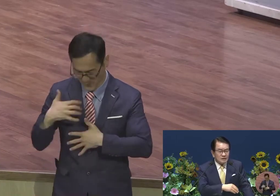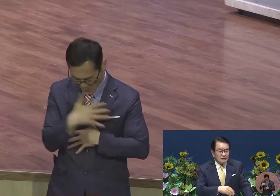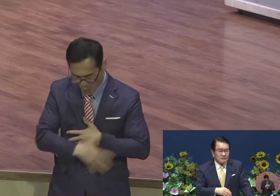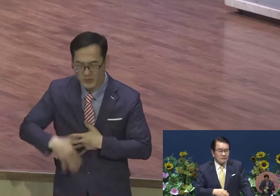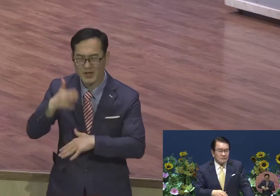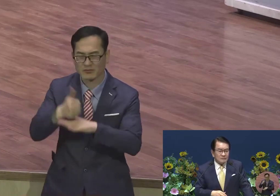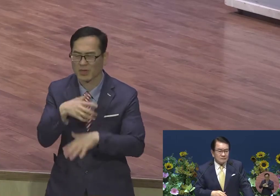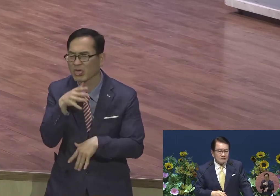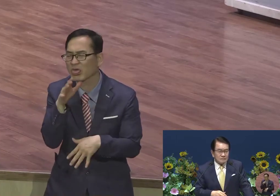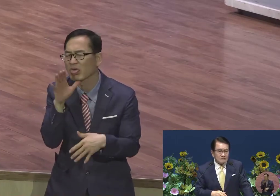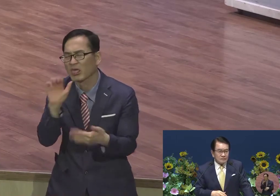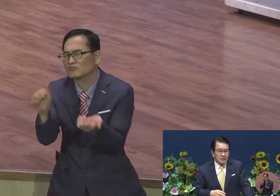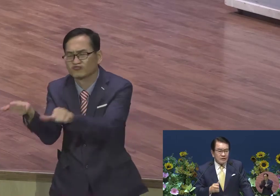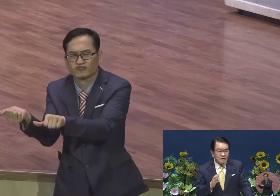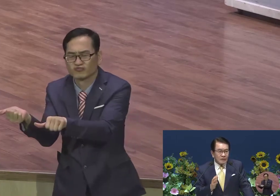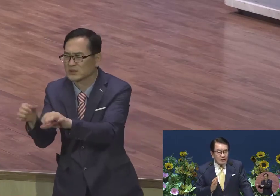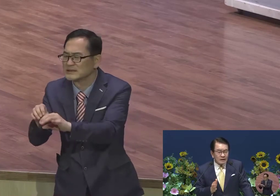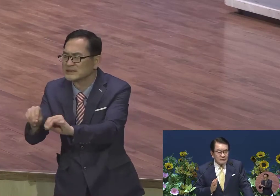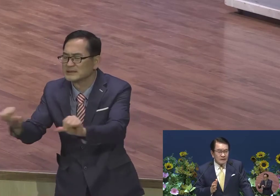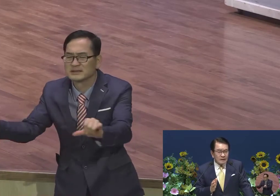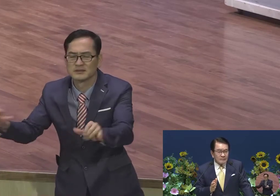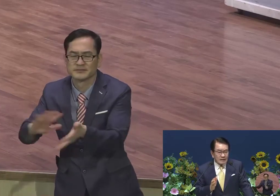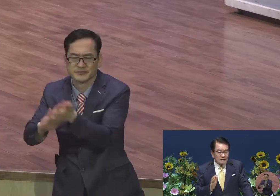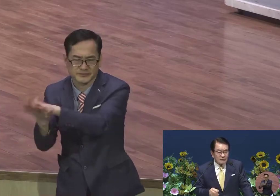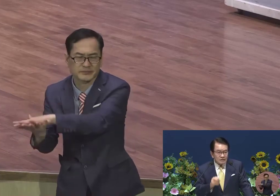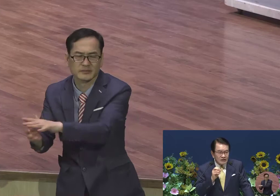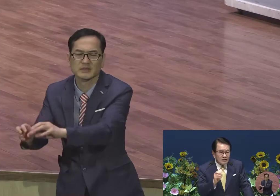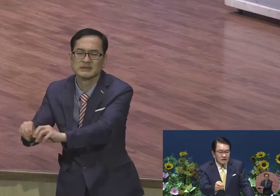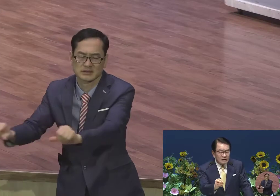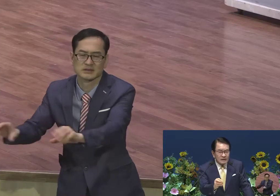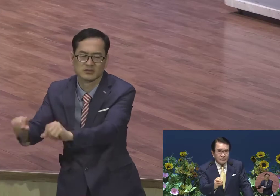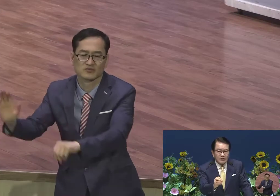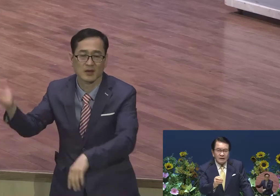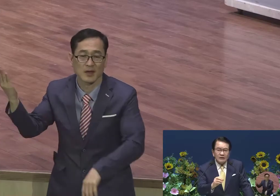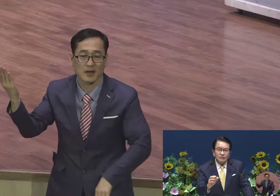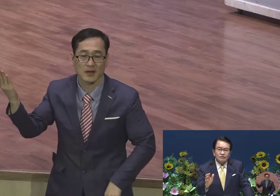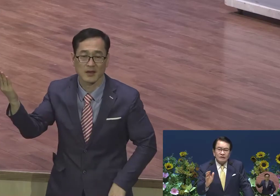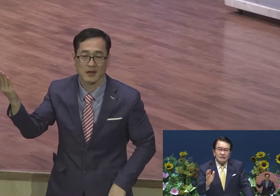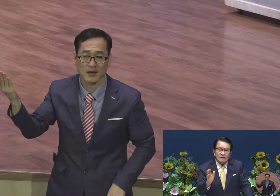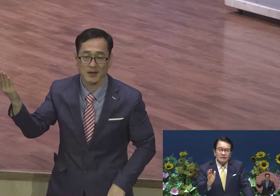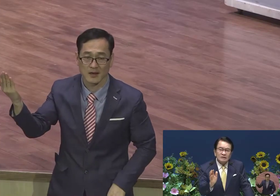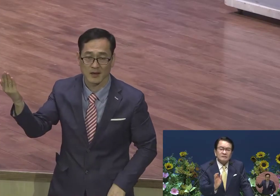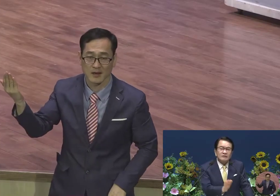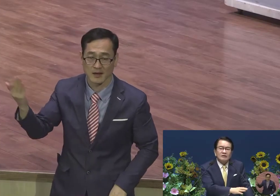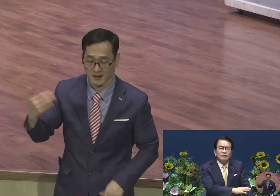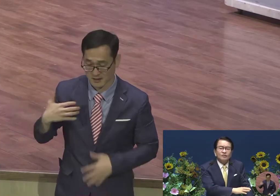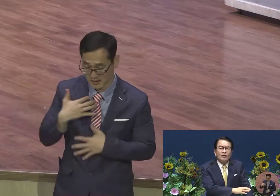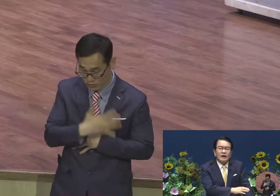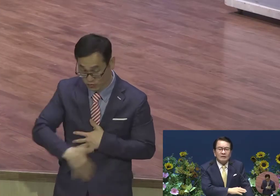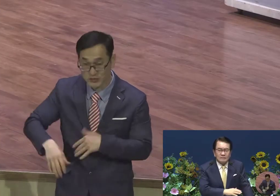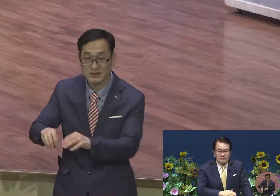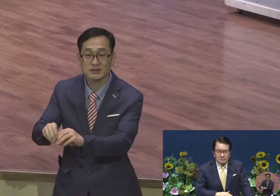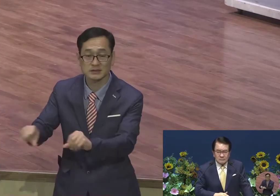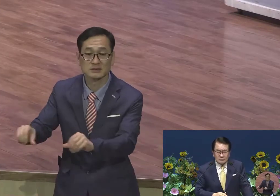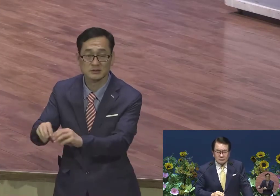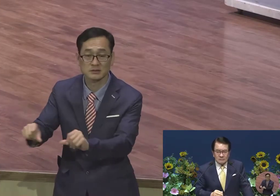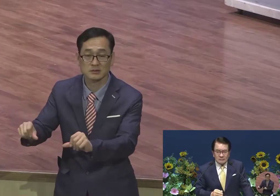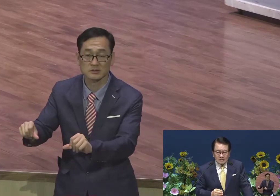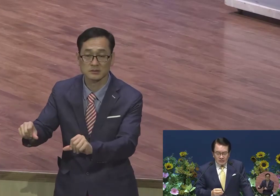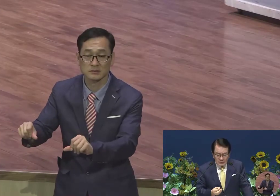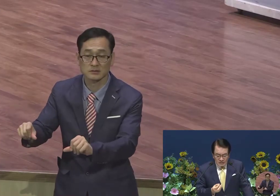먼지로 없어질 거예요. 왜 흙으로 하나님이 만드시고 영을 넣었기 때문에 육체는 흙처럼 흙으로 돌아가요.